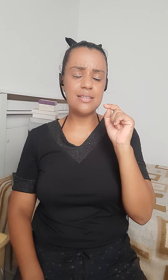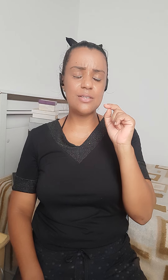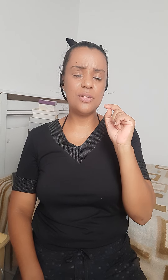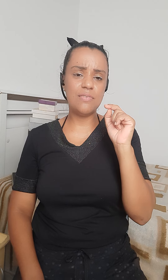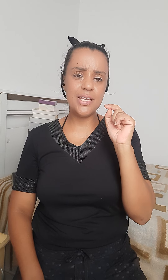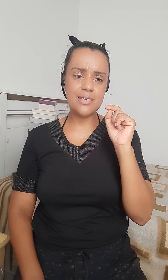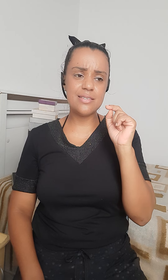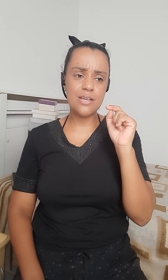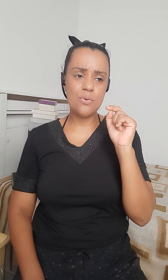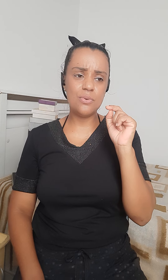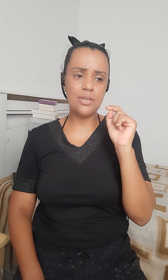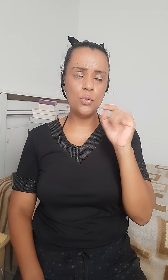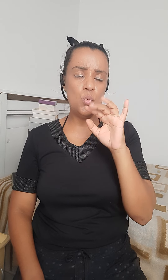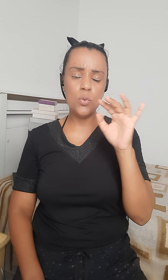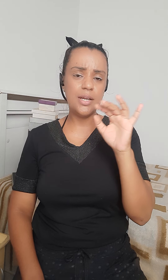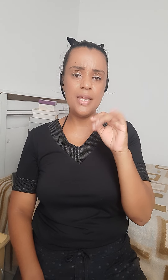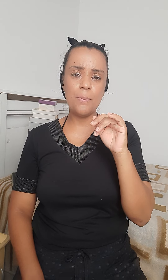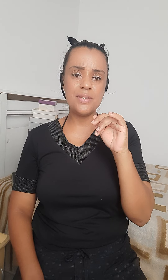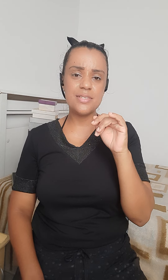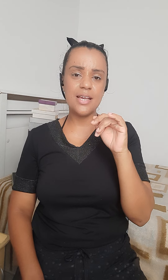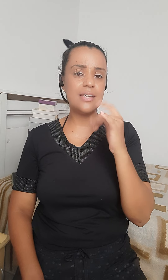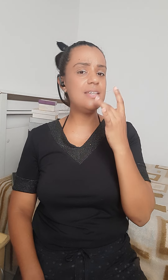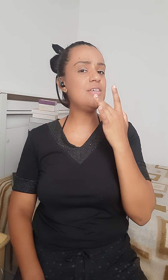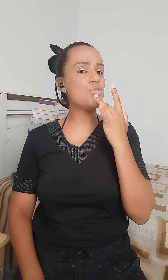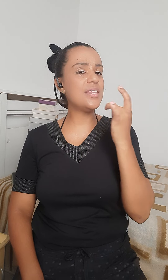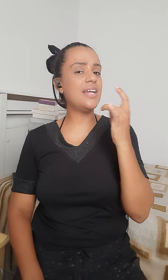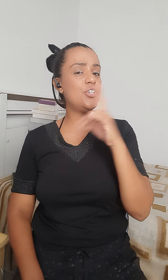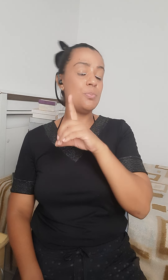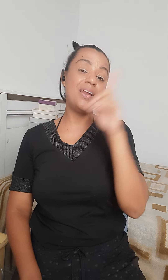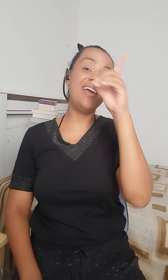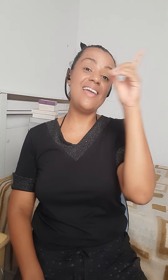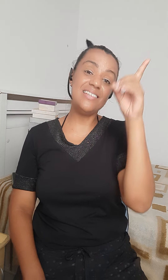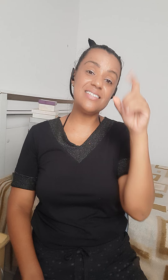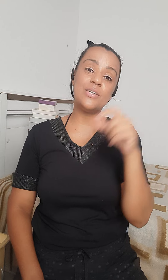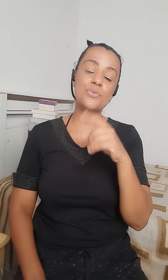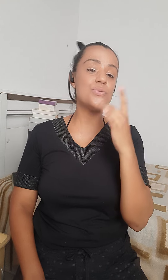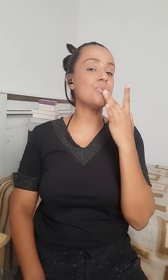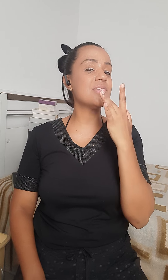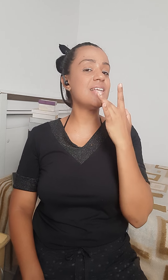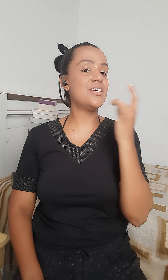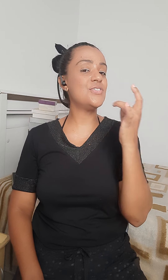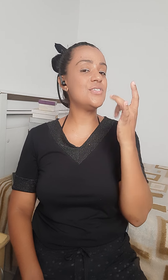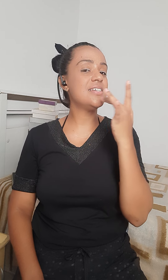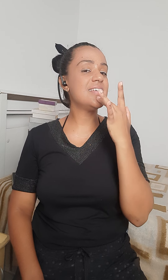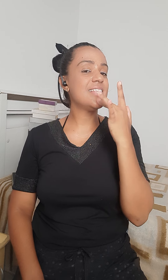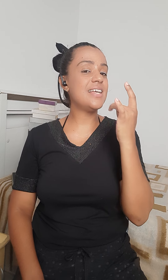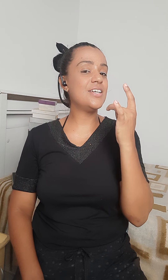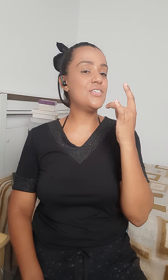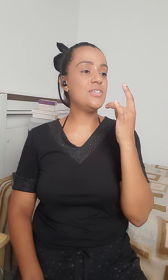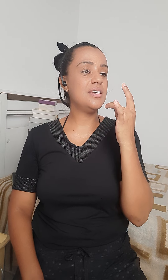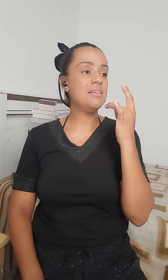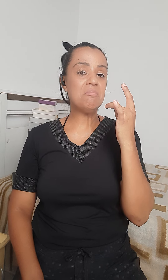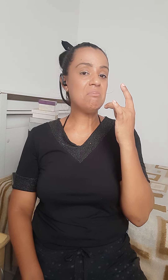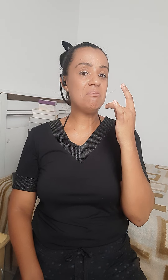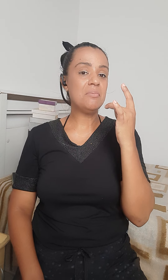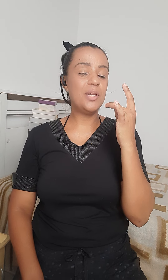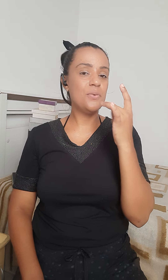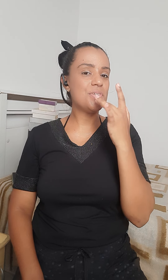questão da variação, eu nunca ia pensar que isso é tarde para eles lá no sul. Tarde, tarde. Para nós não